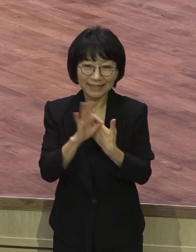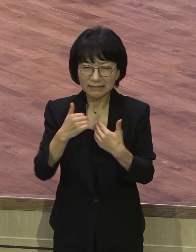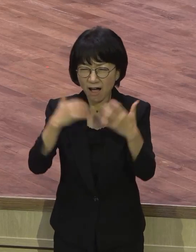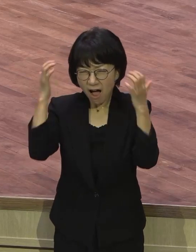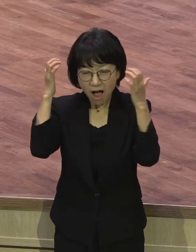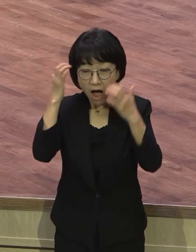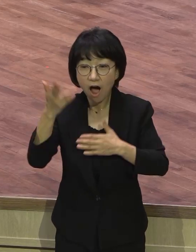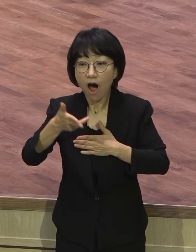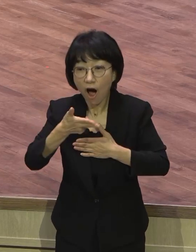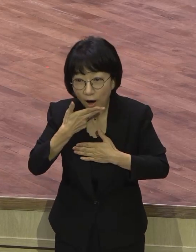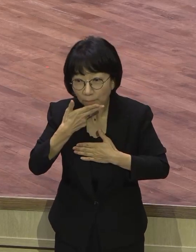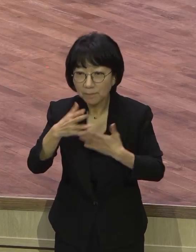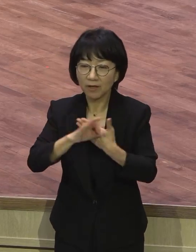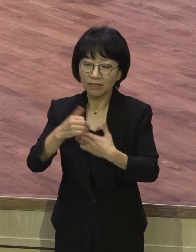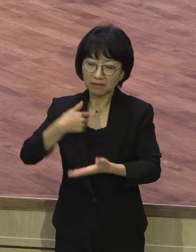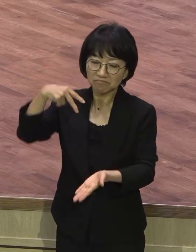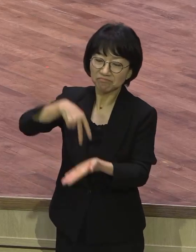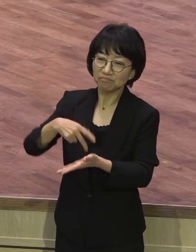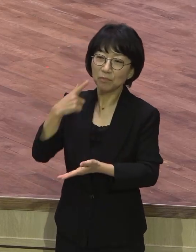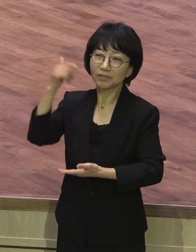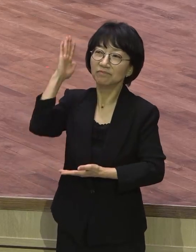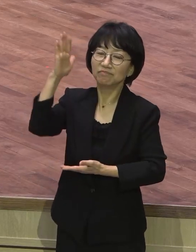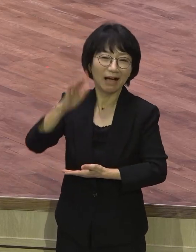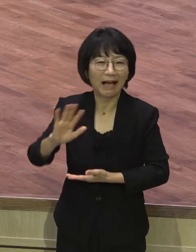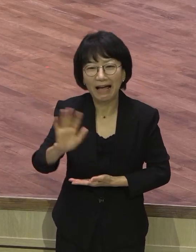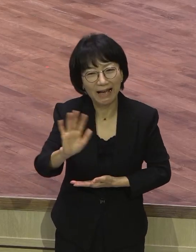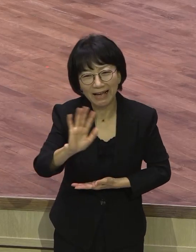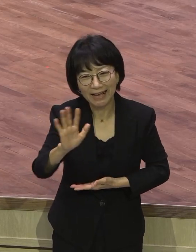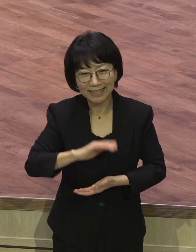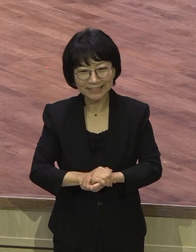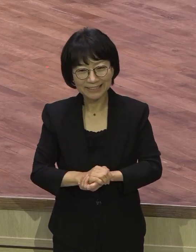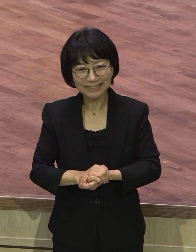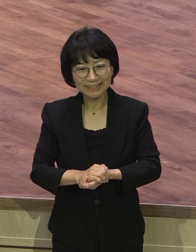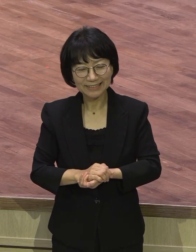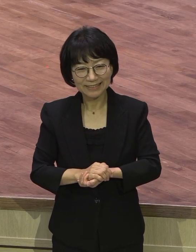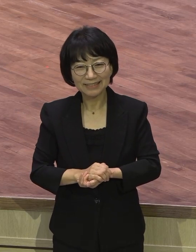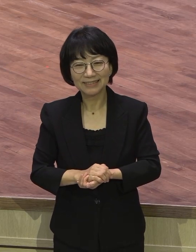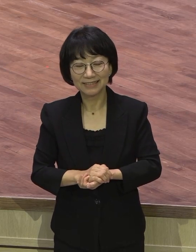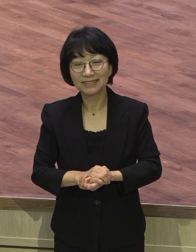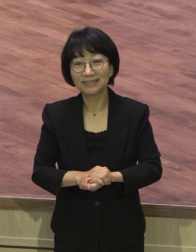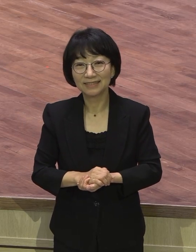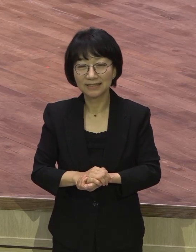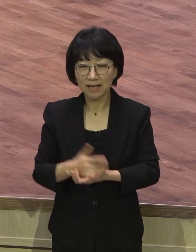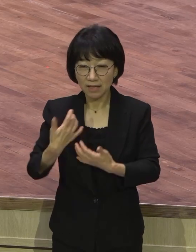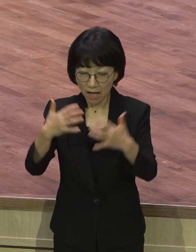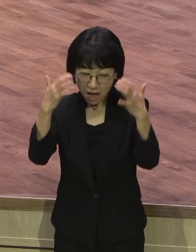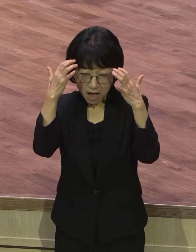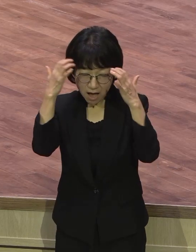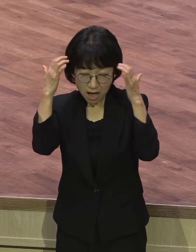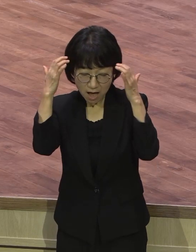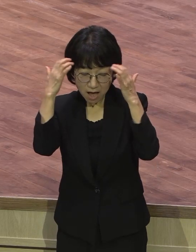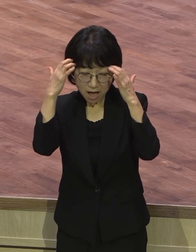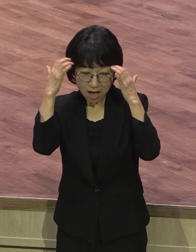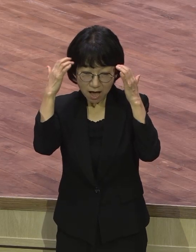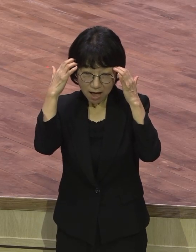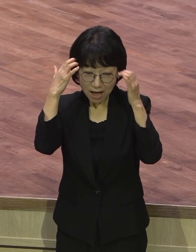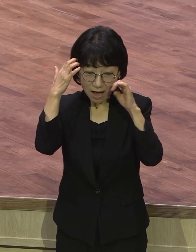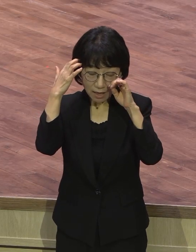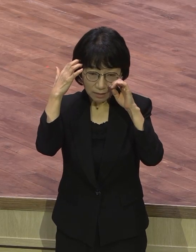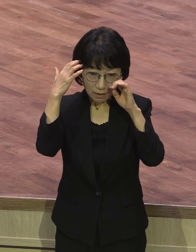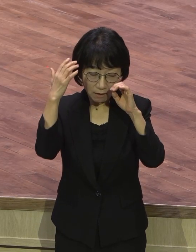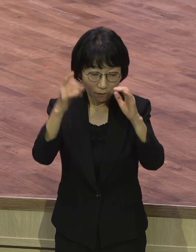여러분이 설 수가 없지요 0.01% 도 없지요 고난 통해서 그게